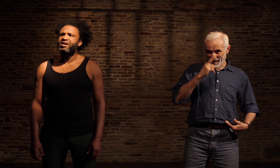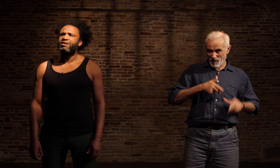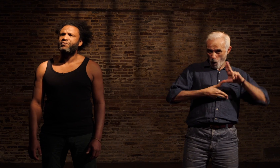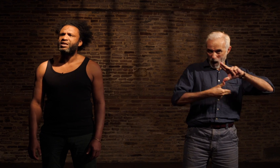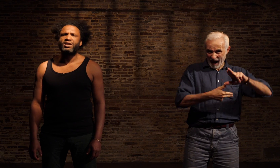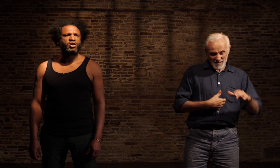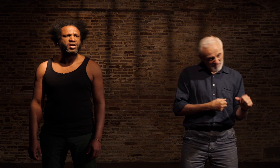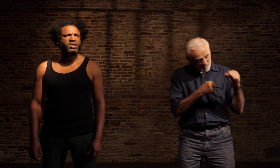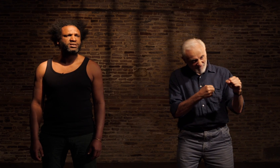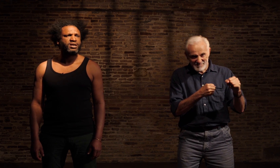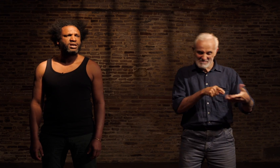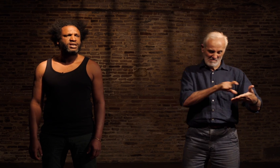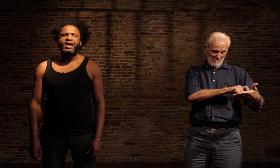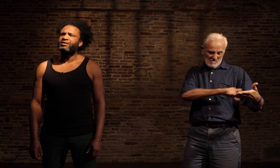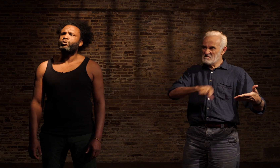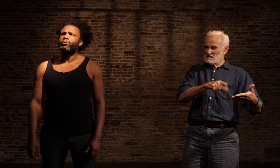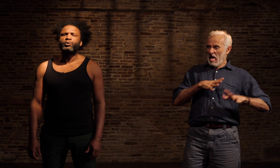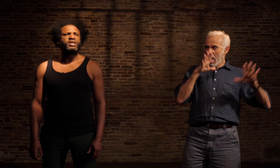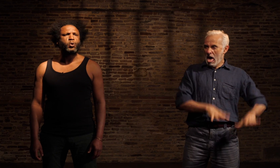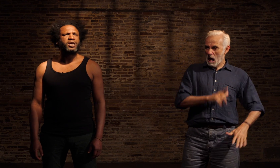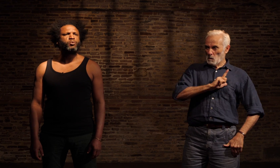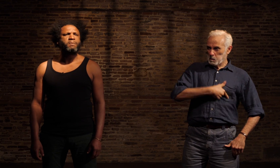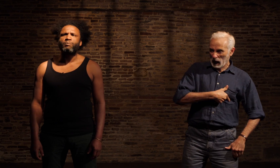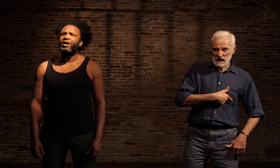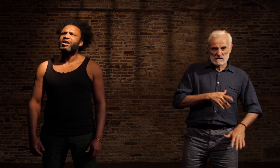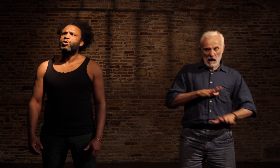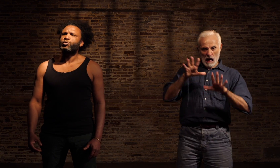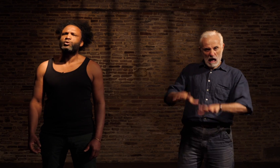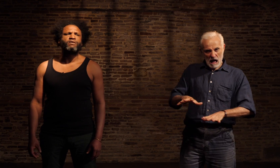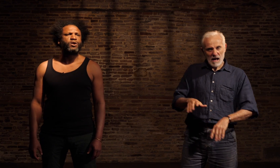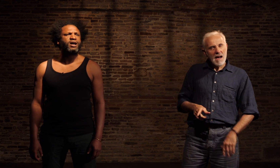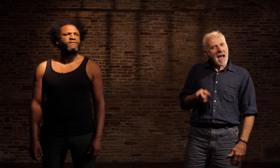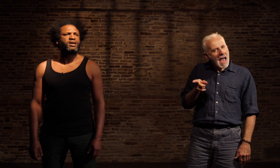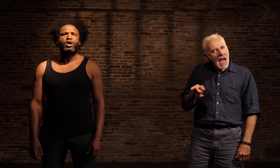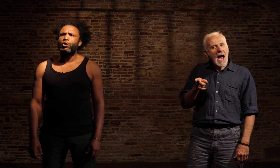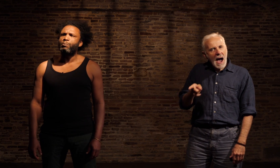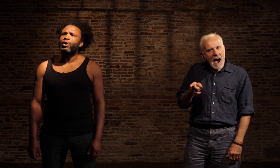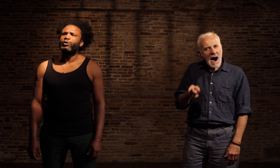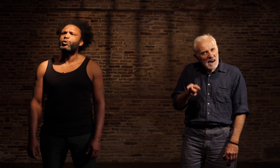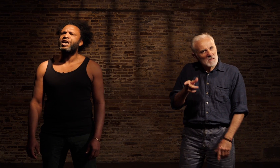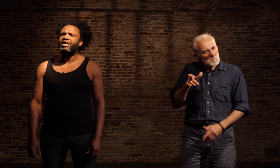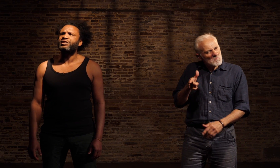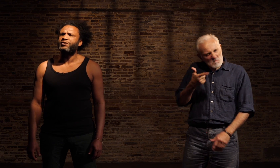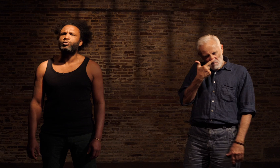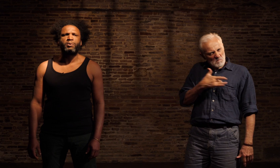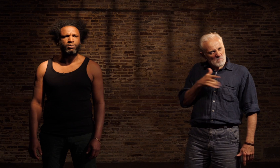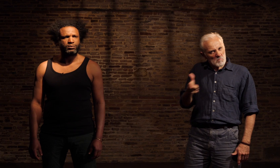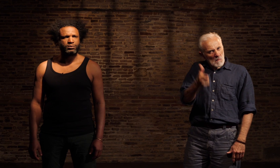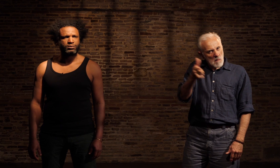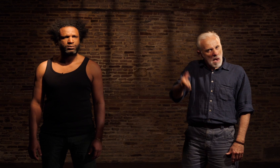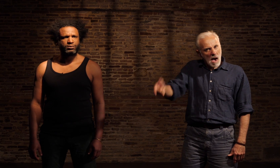hissé les flics et les crackers cas et c'est tout le monde ait compris lui même aurait quelque chose à voir avec le meurtre de quatre individus